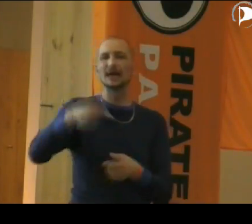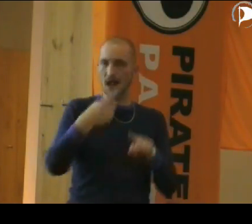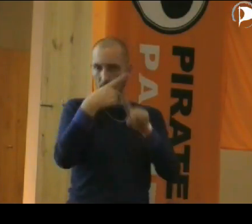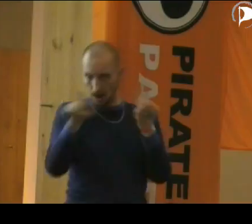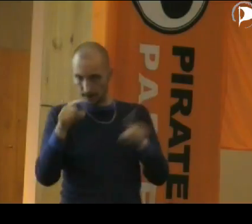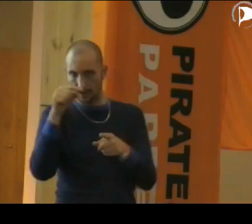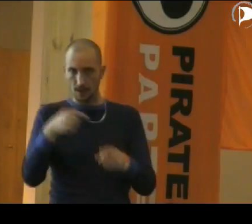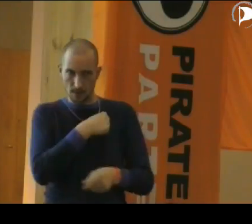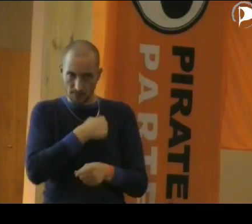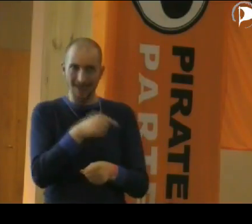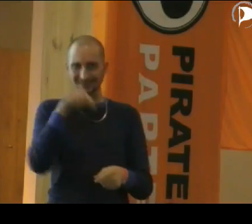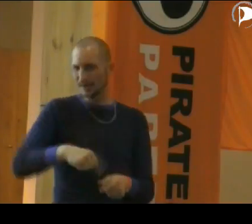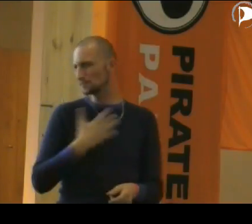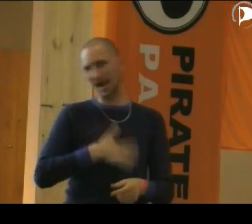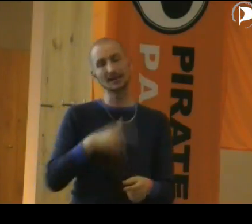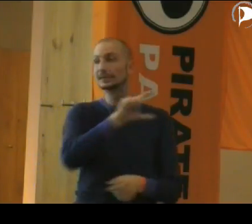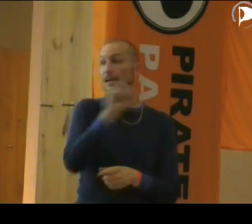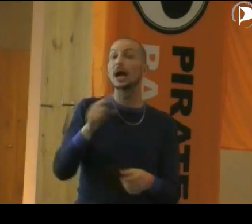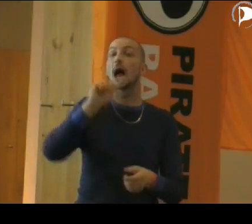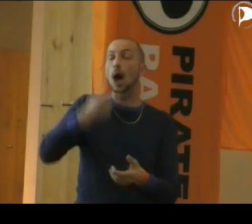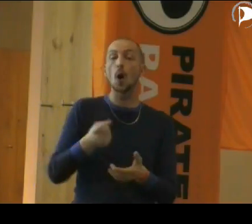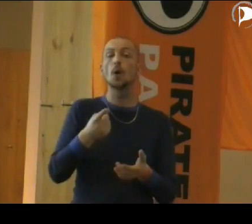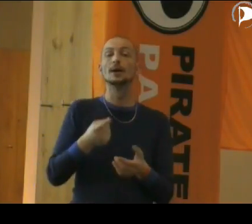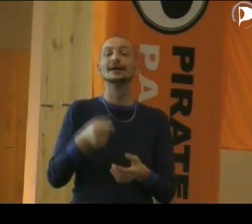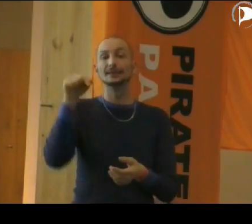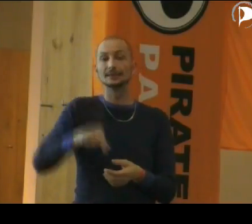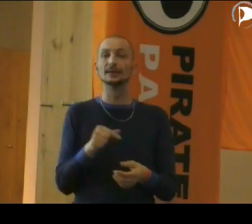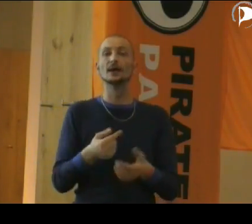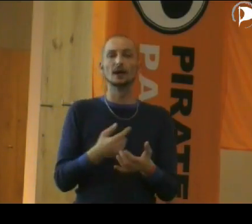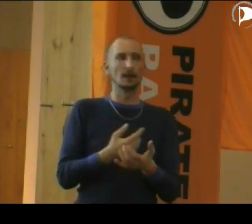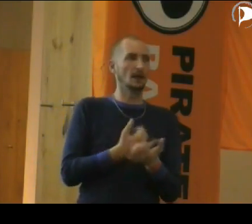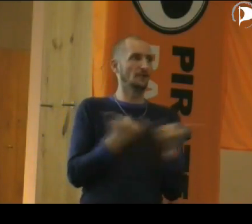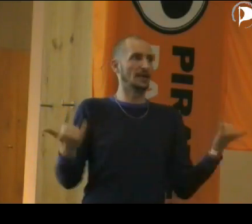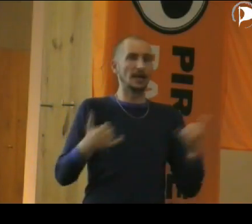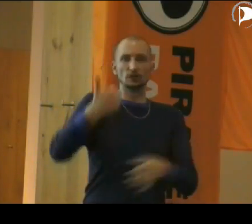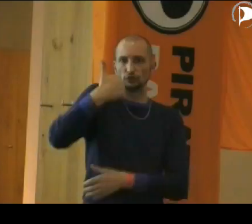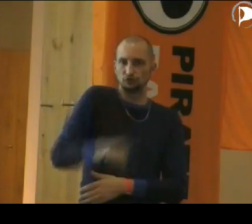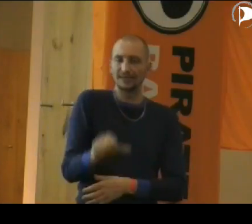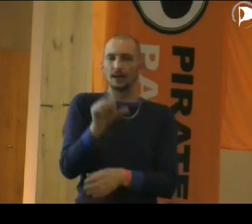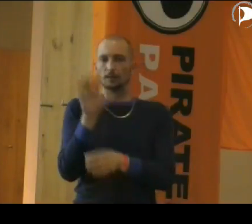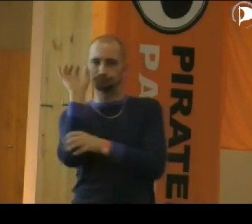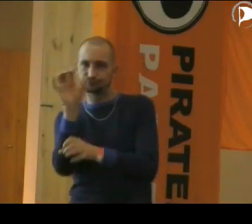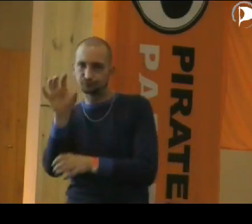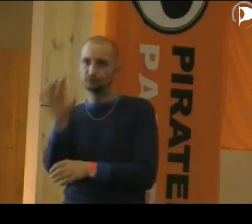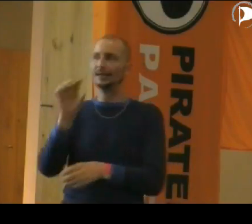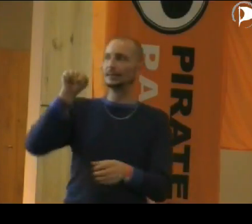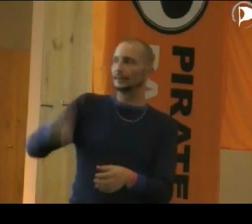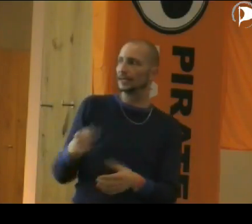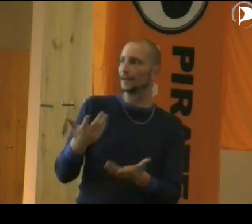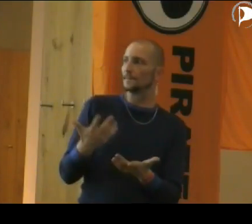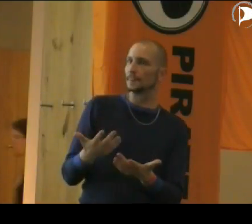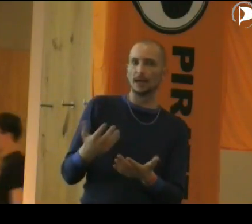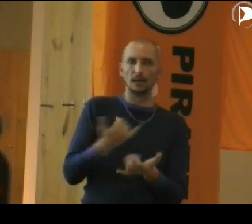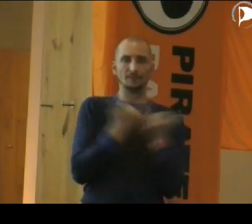worten ihr werdet es nämlich vermeiden also mitte kommt von schizophrenen wieviel shitstorm erfahrungen habt ihr bereits das ist meine fragen an die kandidaten